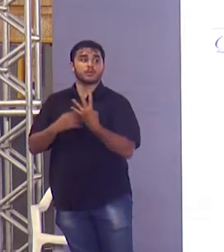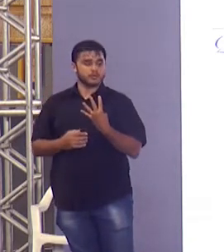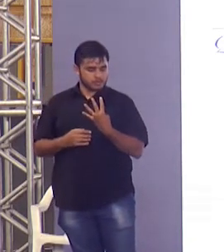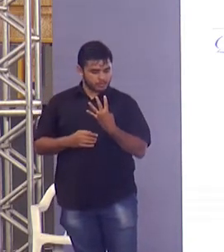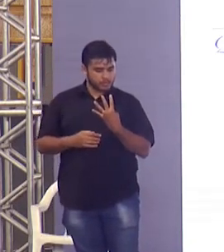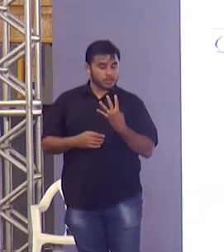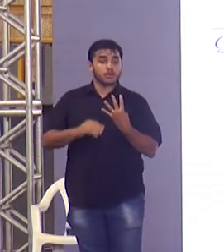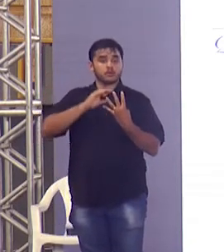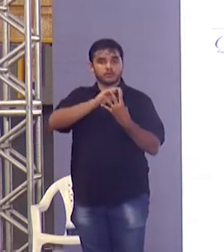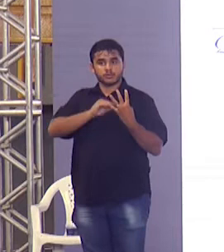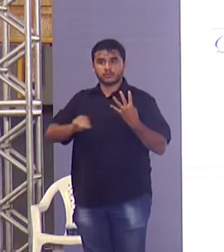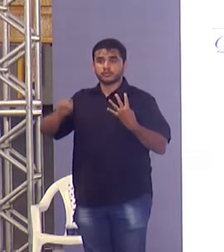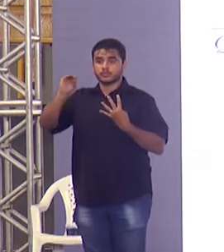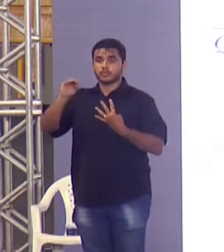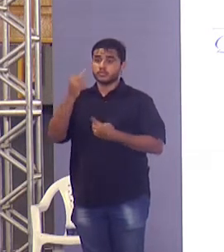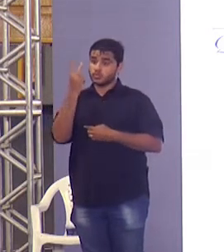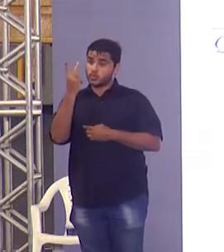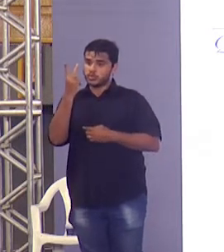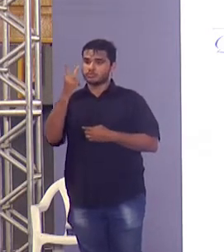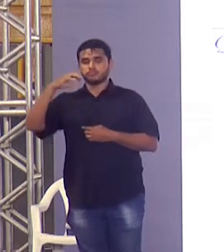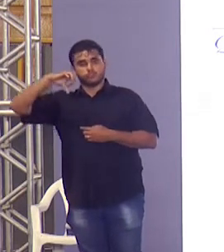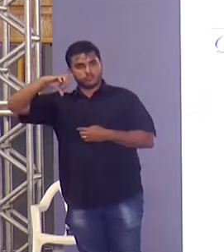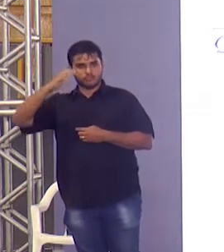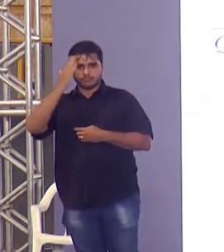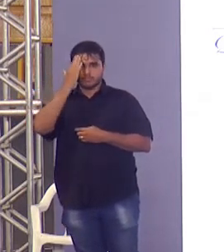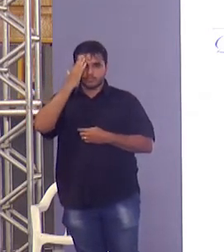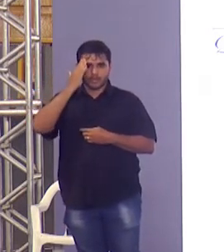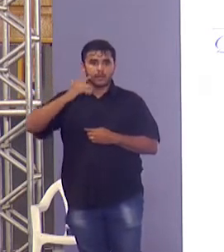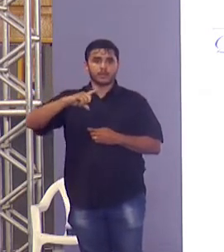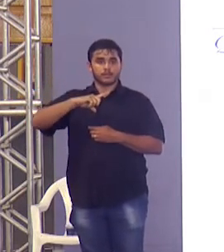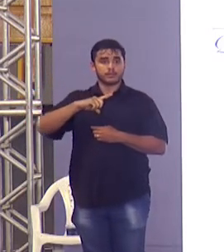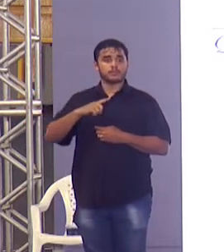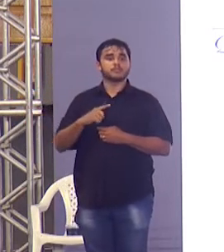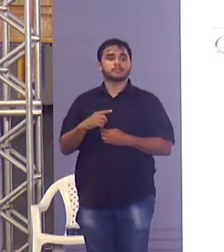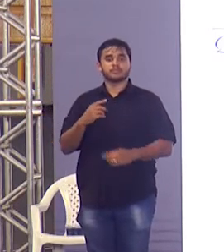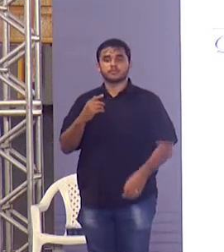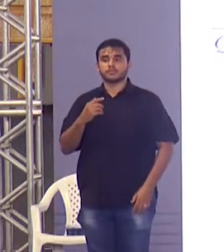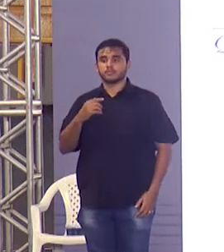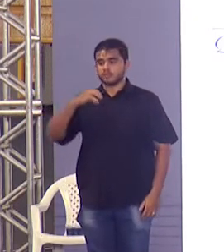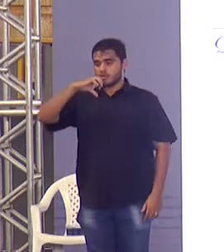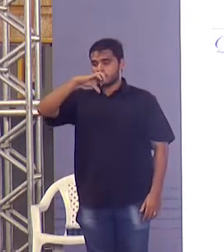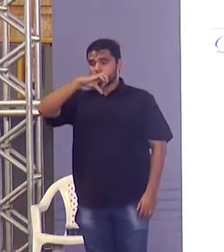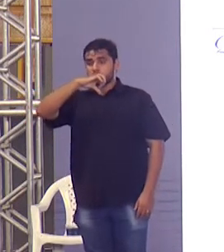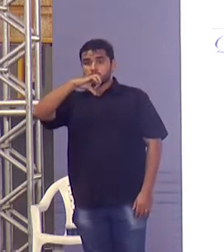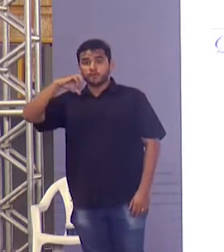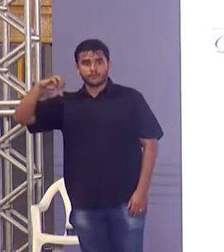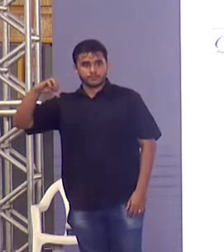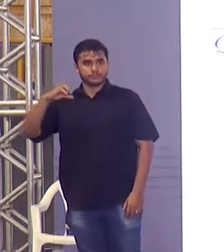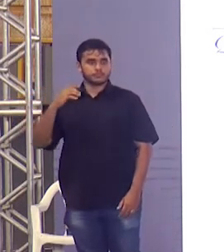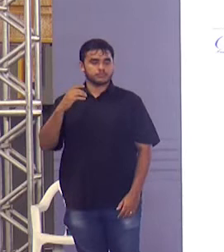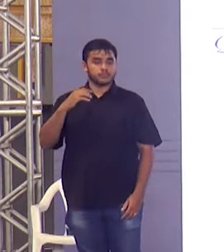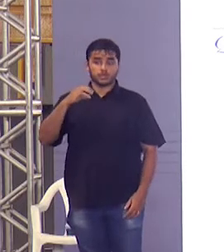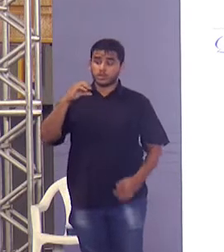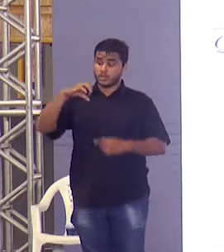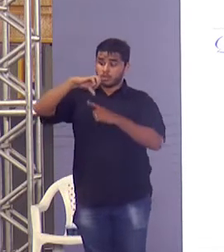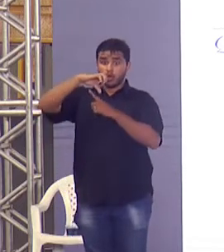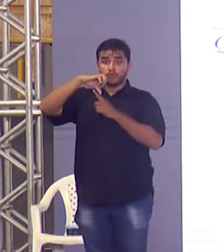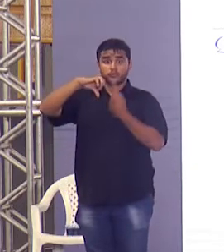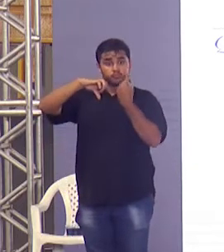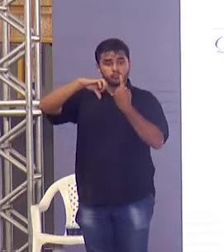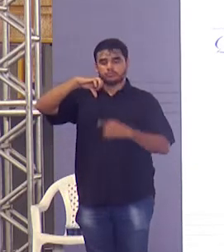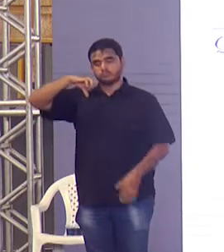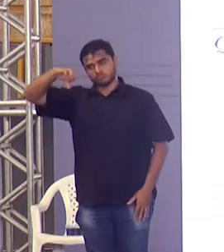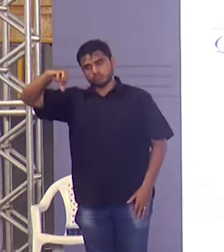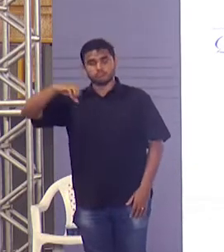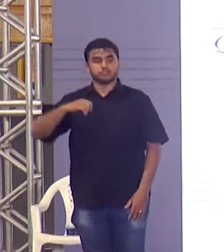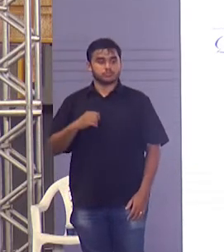algarismos, eu escrevo 2 noves. Se tiver 3 algarismos, eu escrevo 3 noves. Como o período só tem